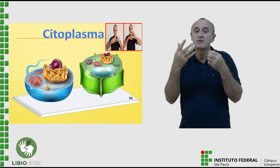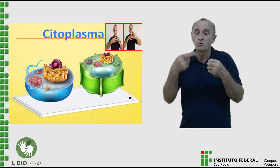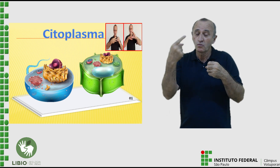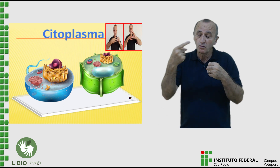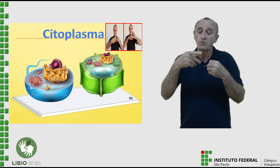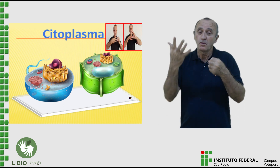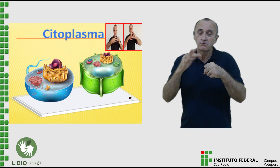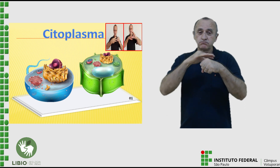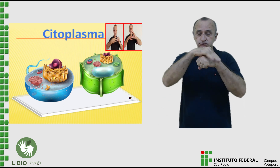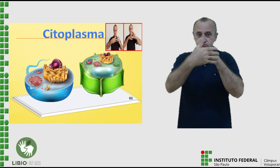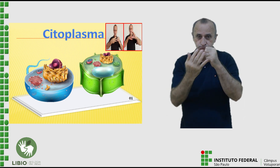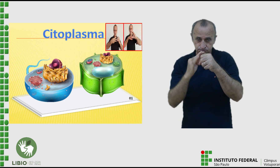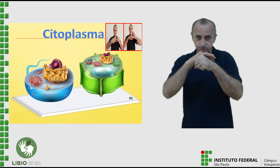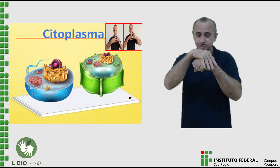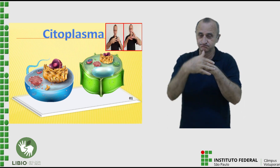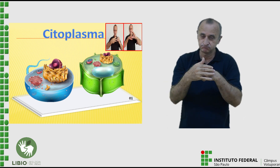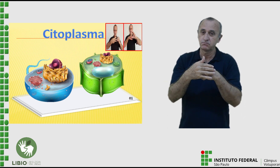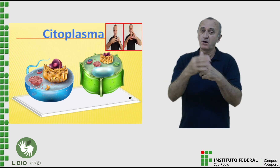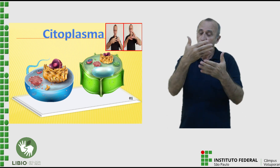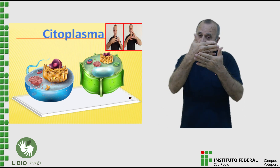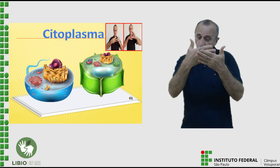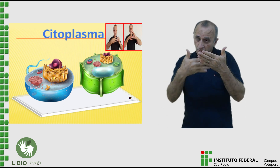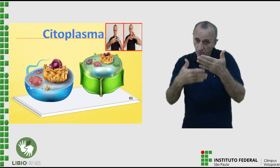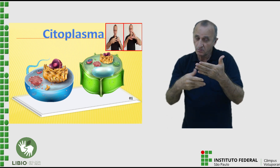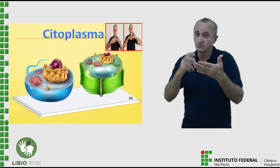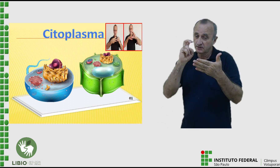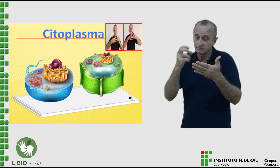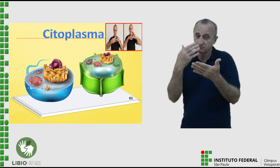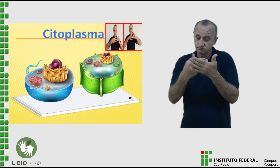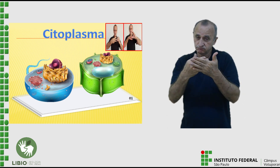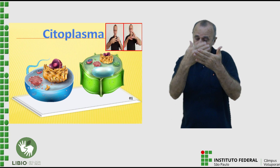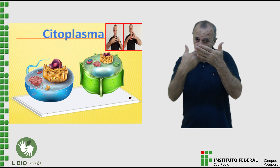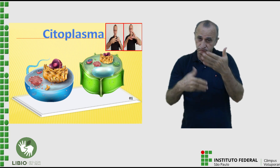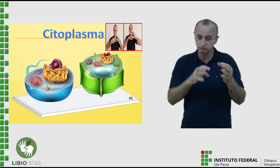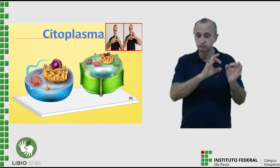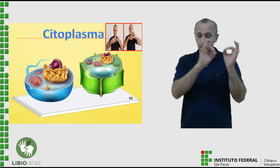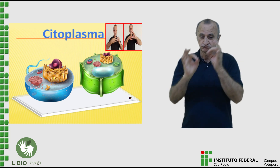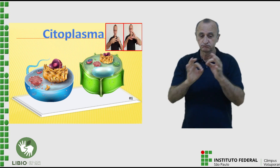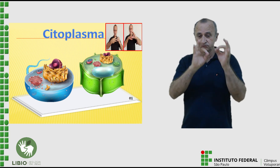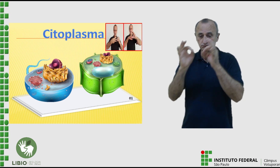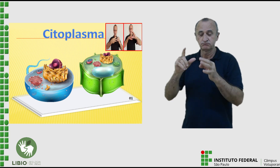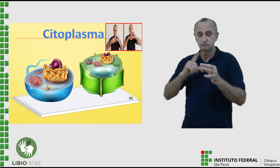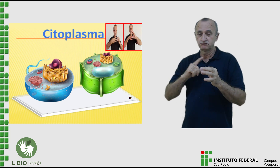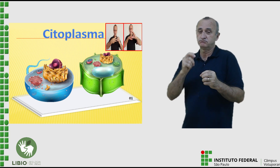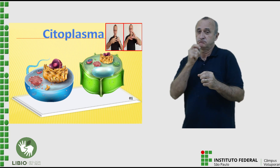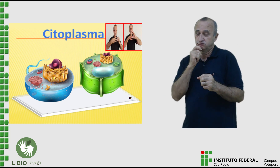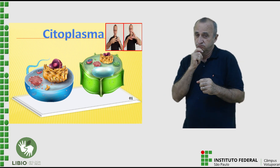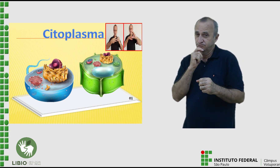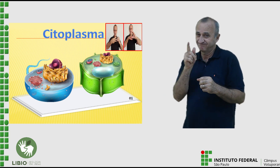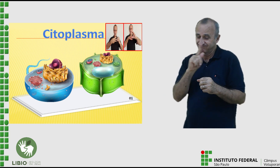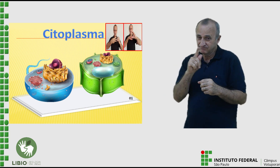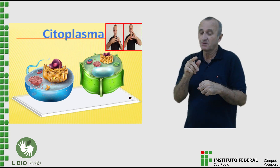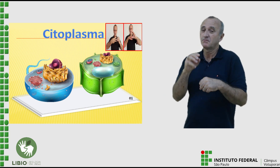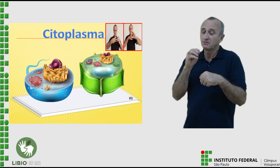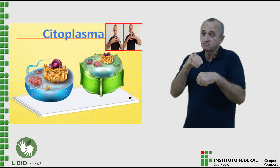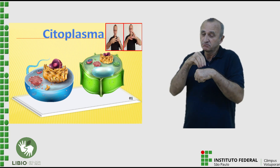a membrana plasmática. Foram 5 aulas, aos vídeos, você pode vê-los. É